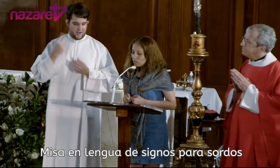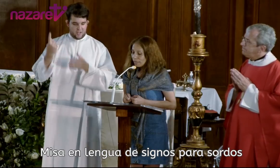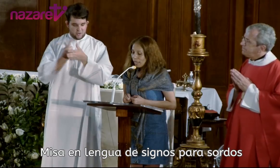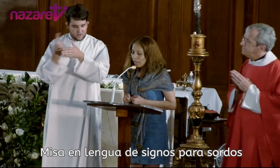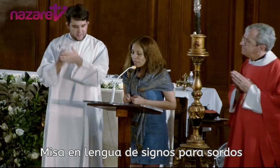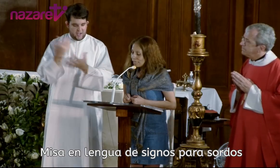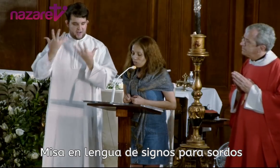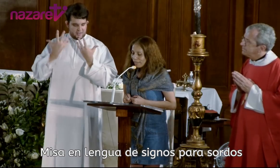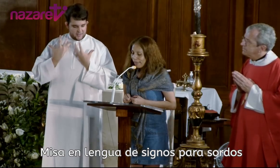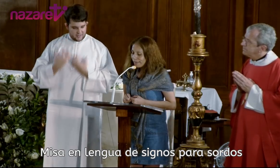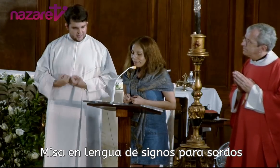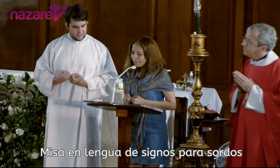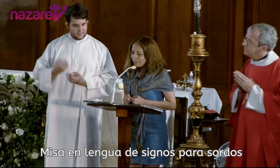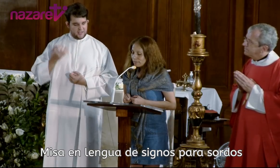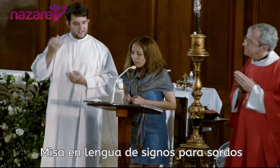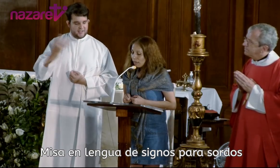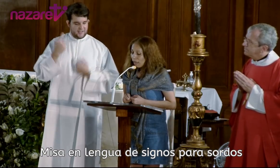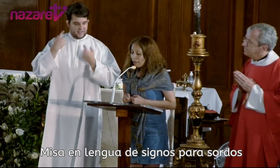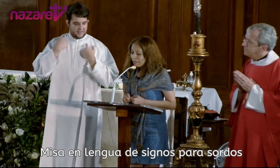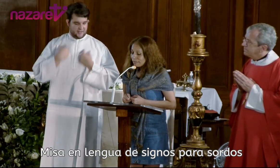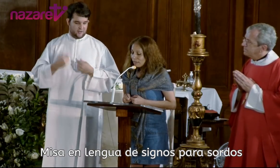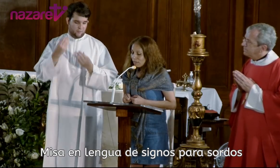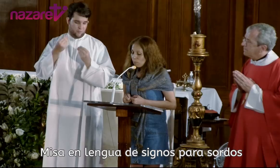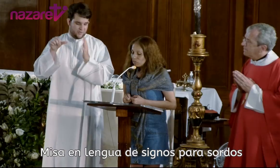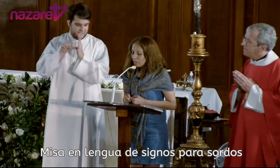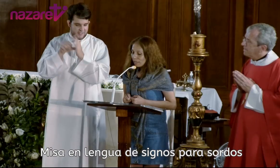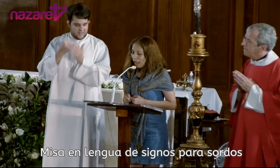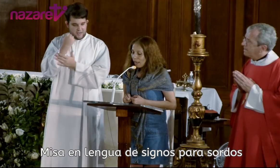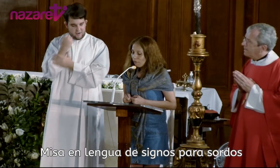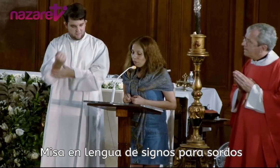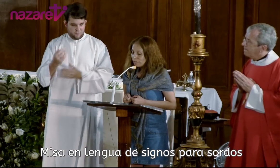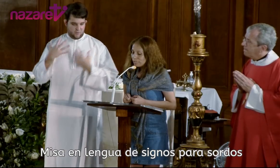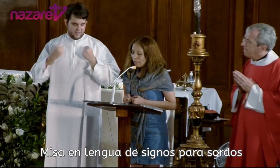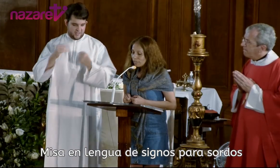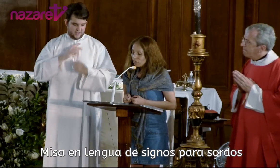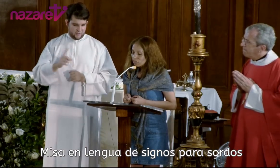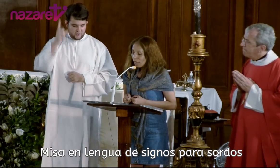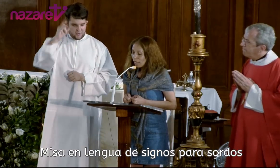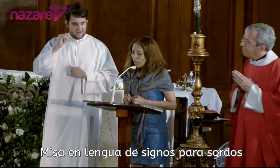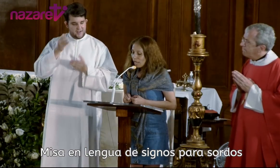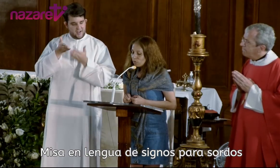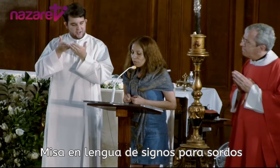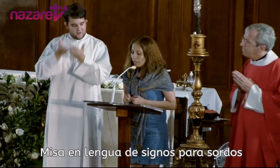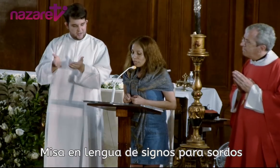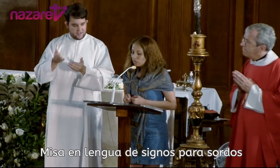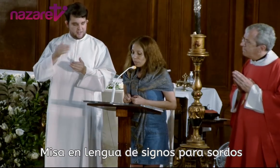sociedad, en la soledad y en la tristeza, que sientan muy cerca la fuerza de Dios y la ayuda de los